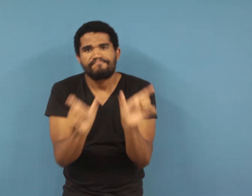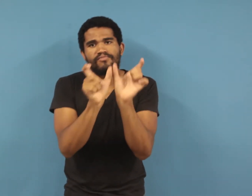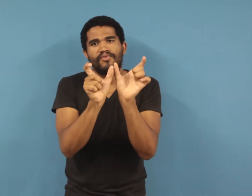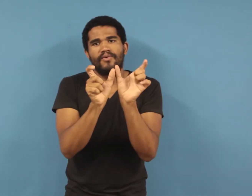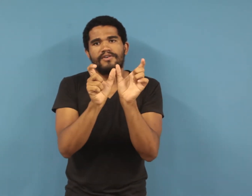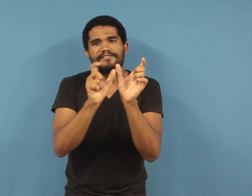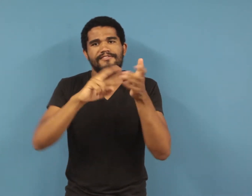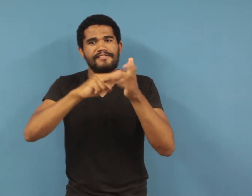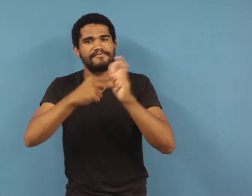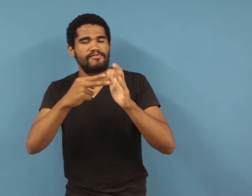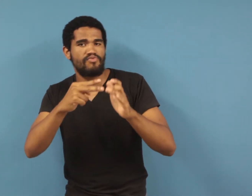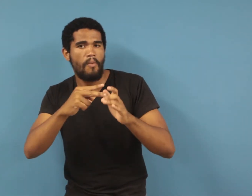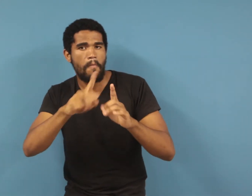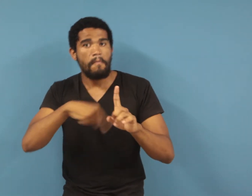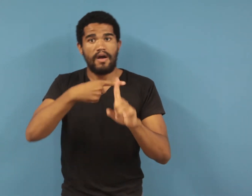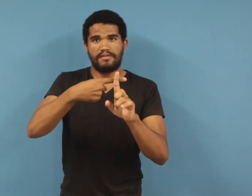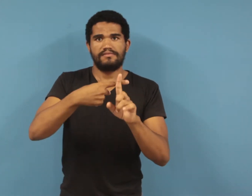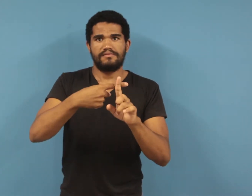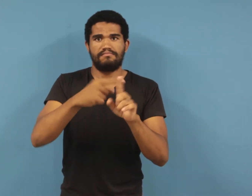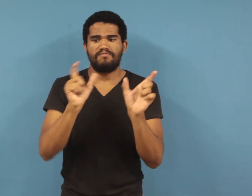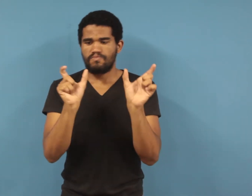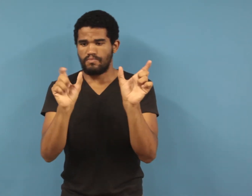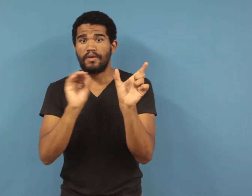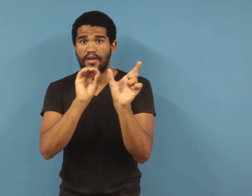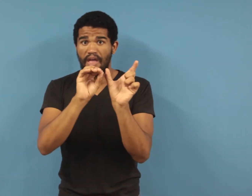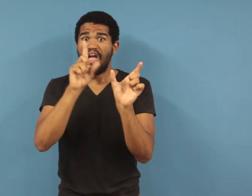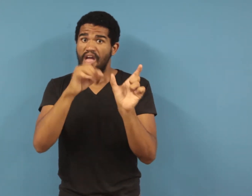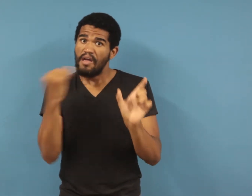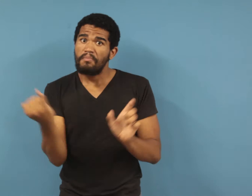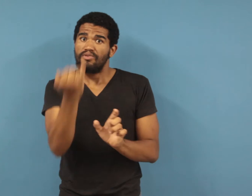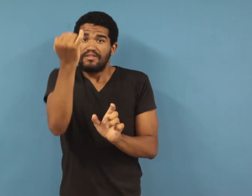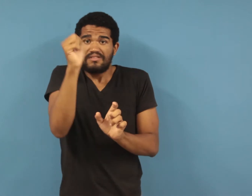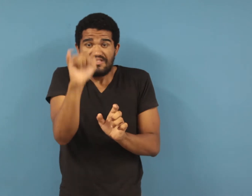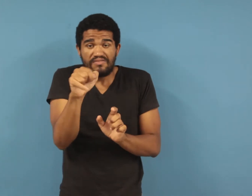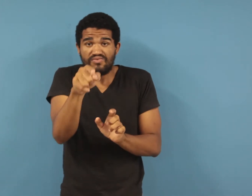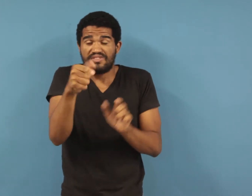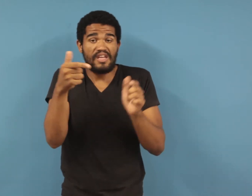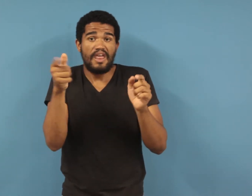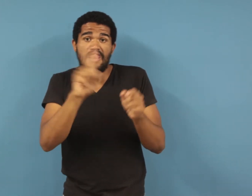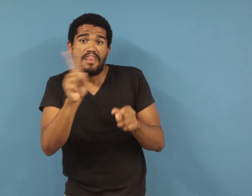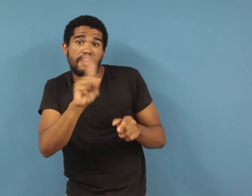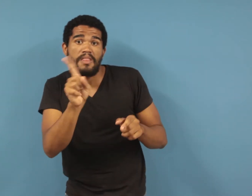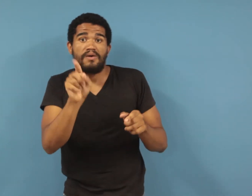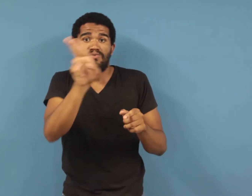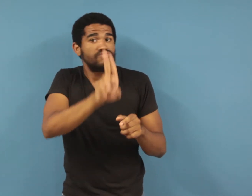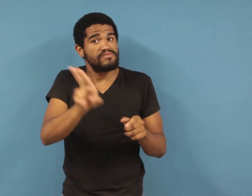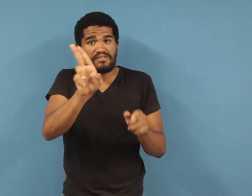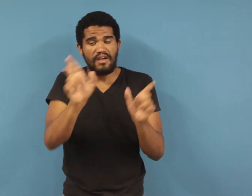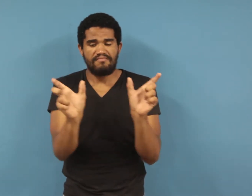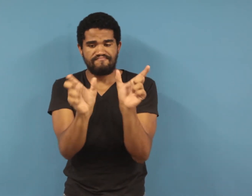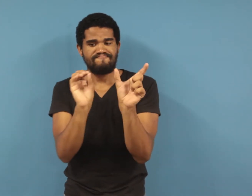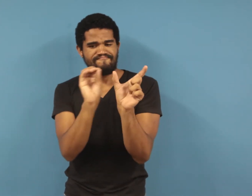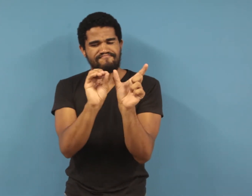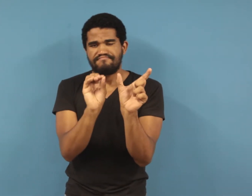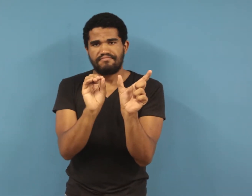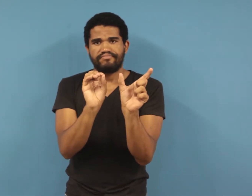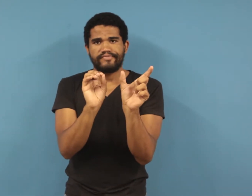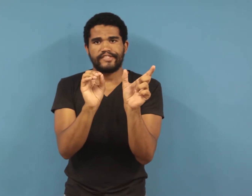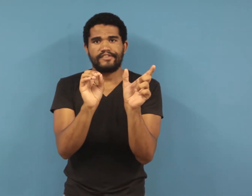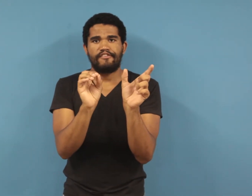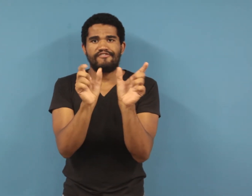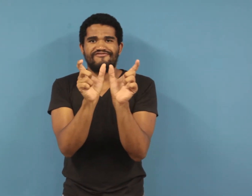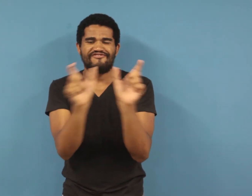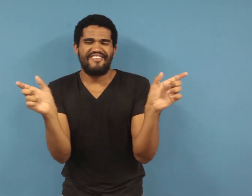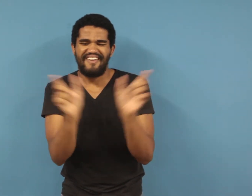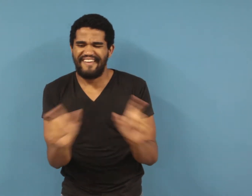importantes. Se você não a usar, seu texto ficará sem coesão, que significa frases soltas.